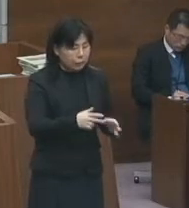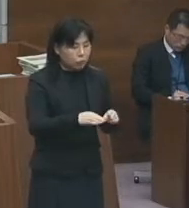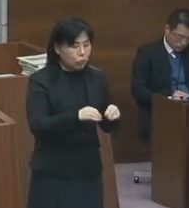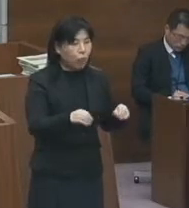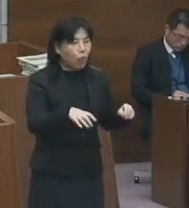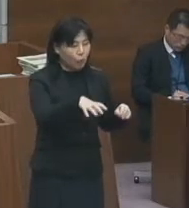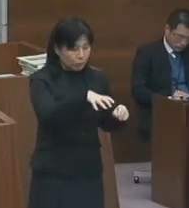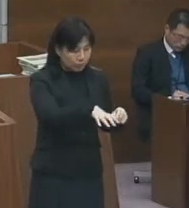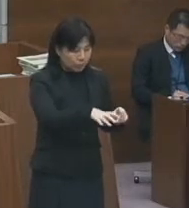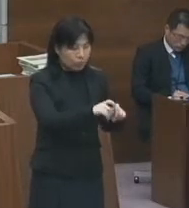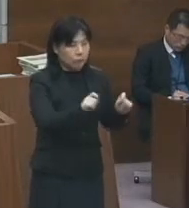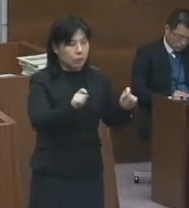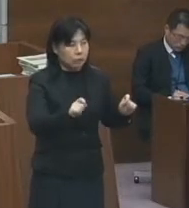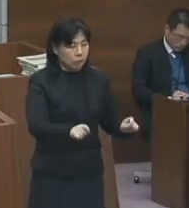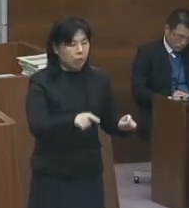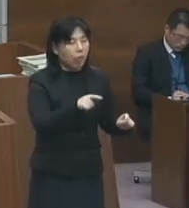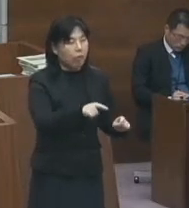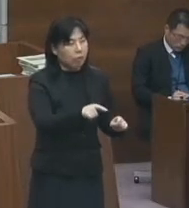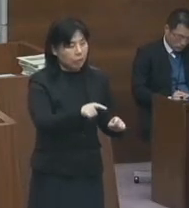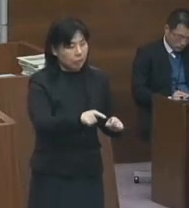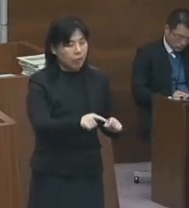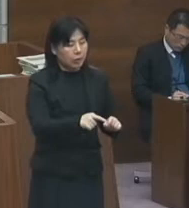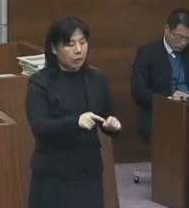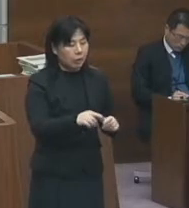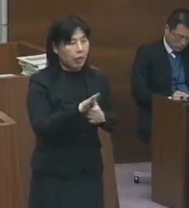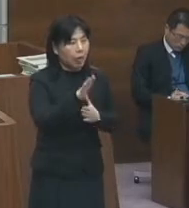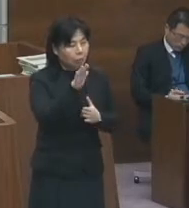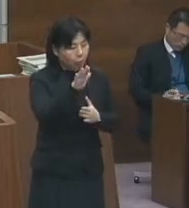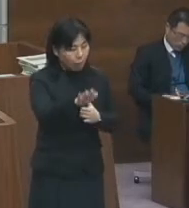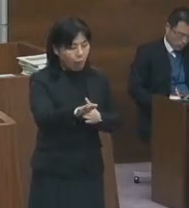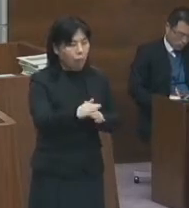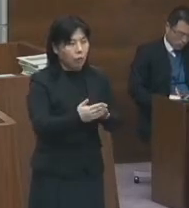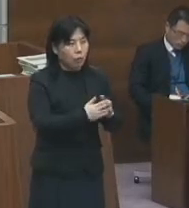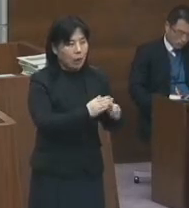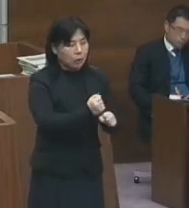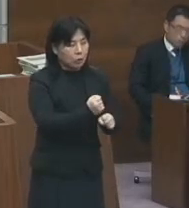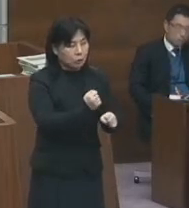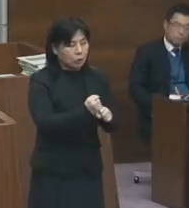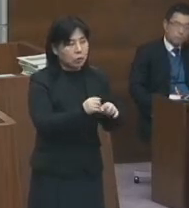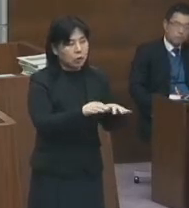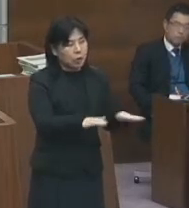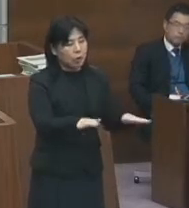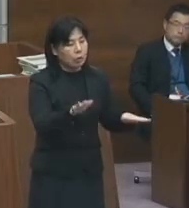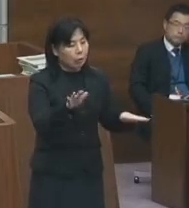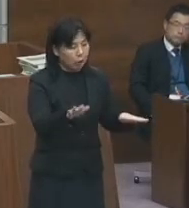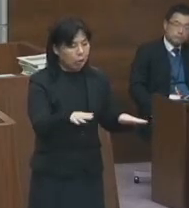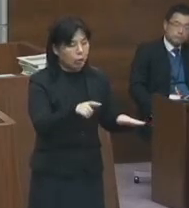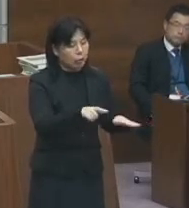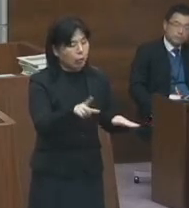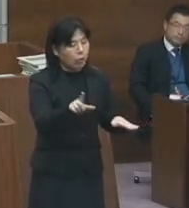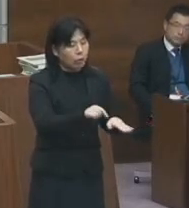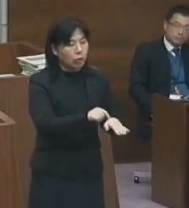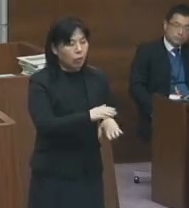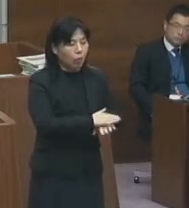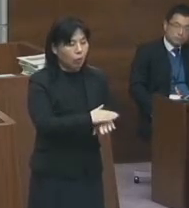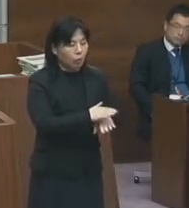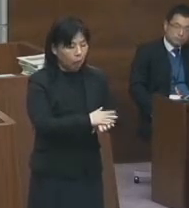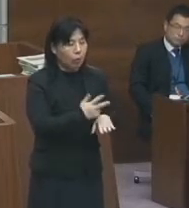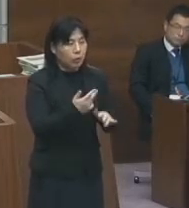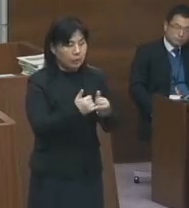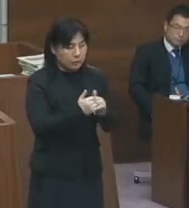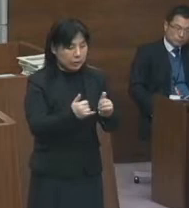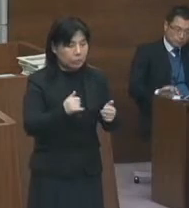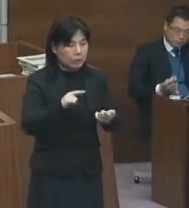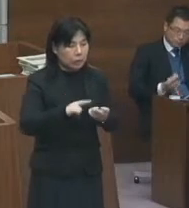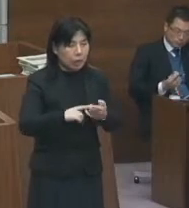地については、今後のまちづくりに重大な影響があり、その活用方法については、市民的議論を尽く